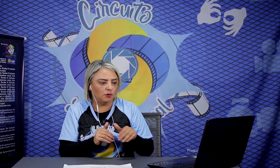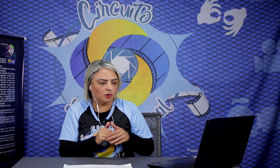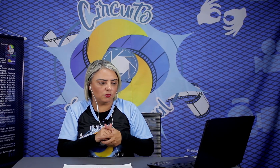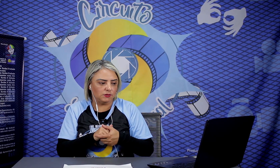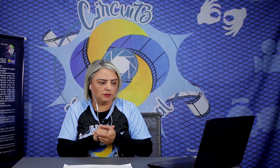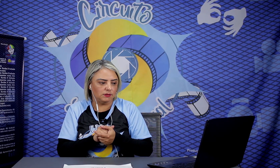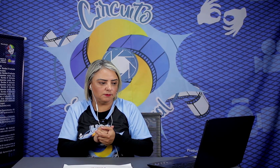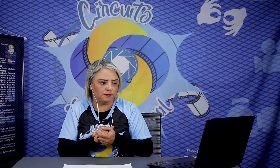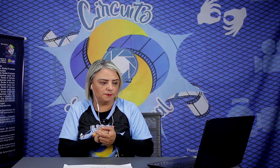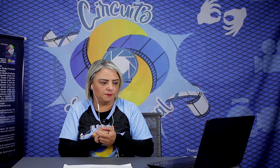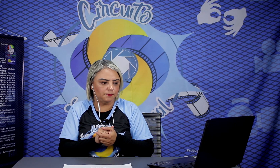Próximo.